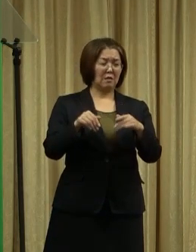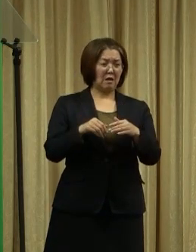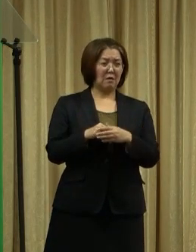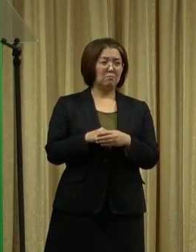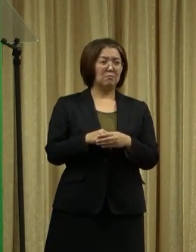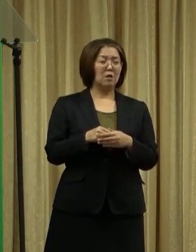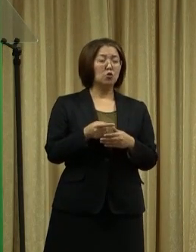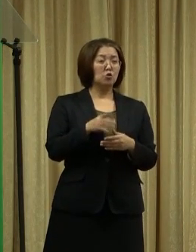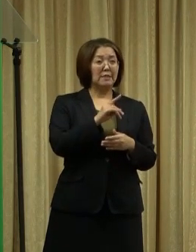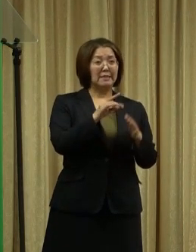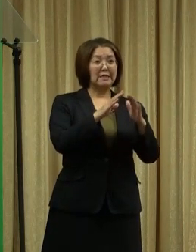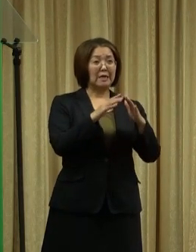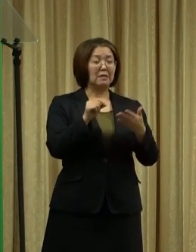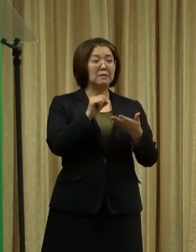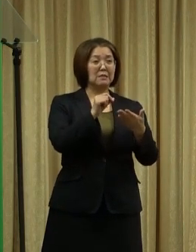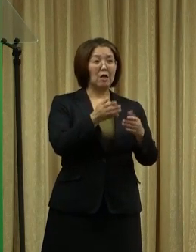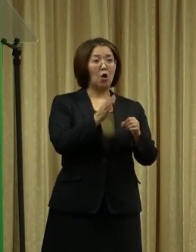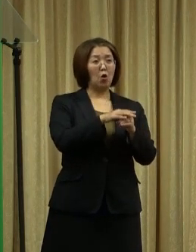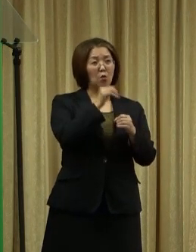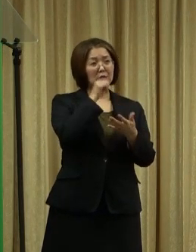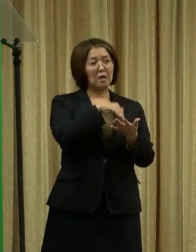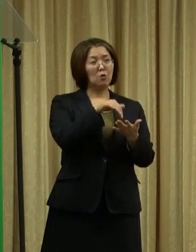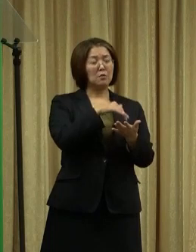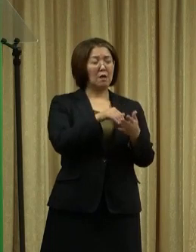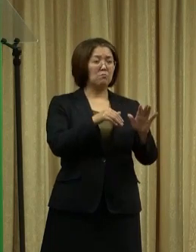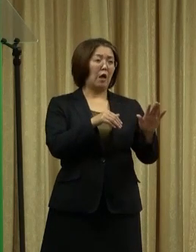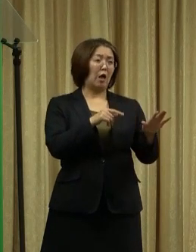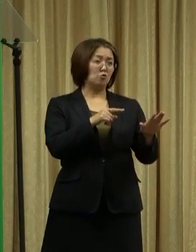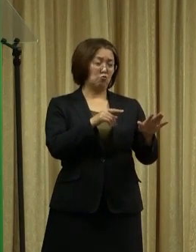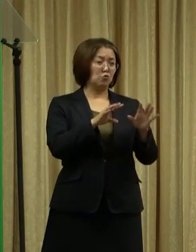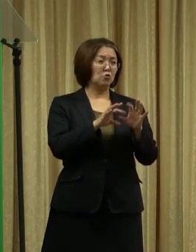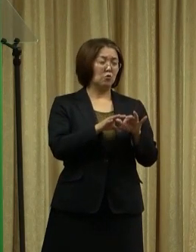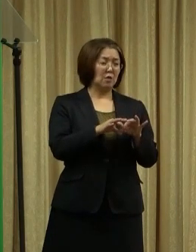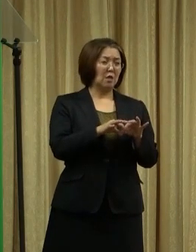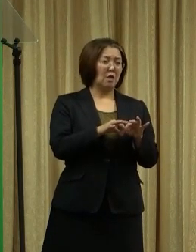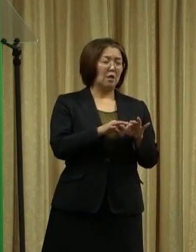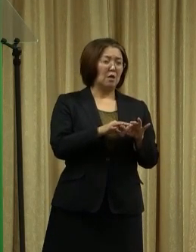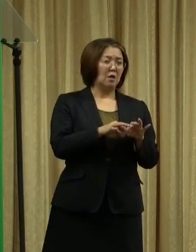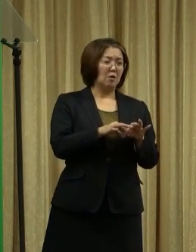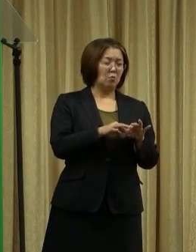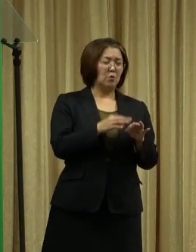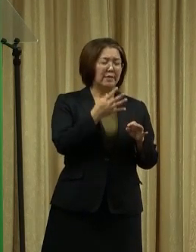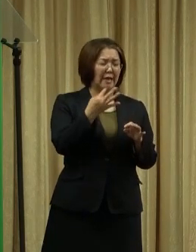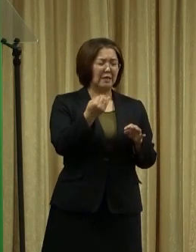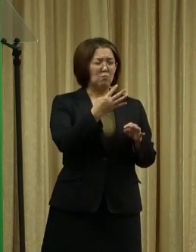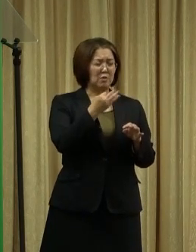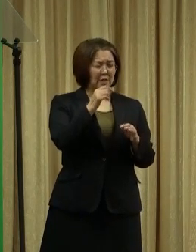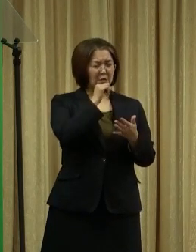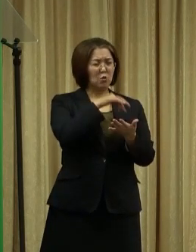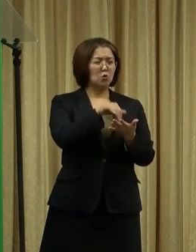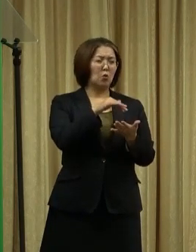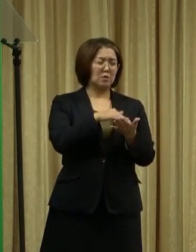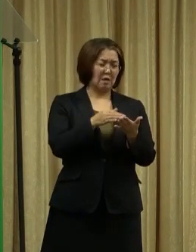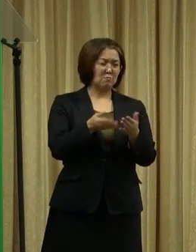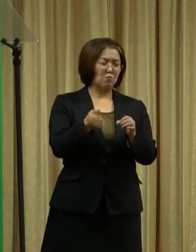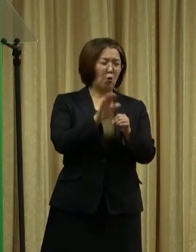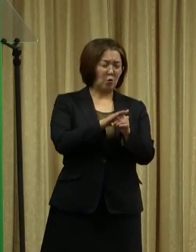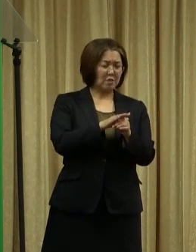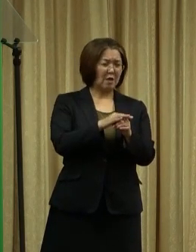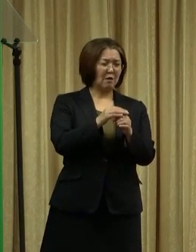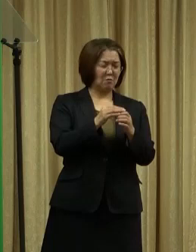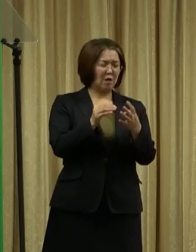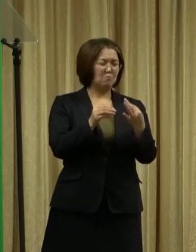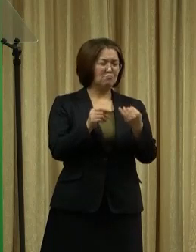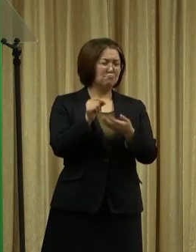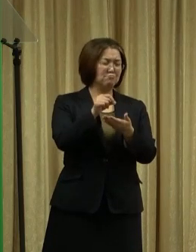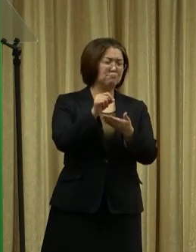議会を提出する補正予算もありますので、本当に数字にわたる補正予算を当初予算と並行してやってくれた職